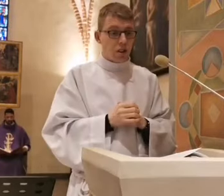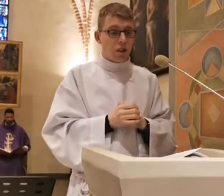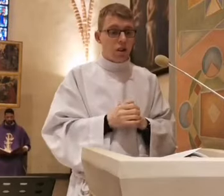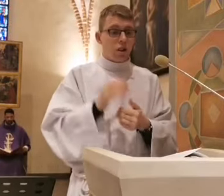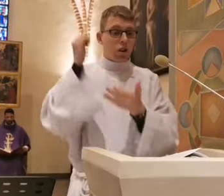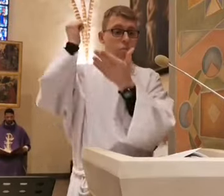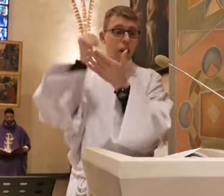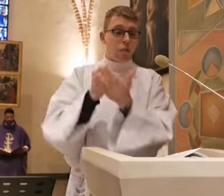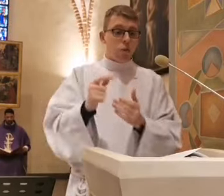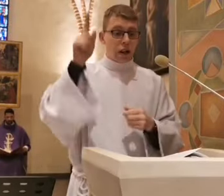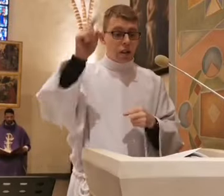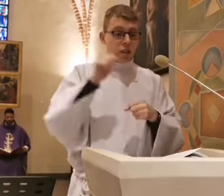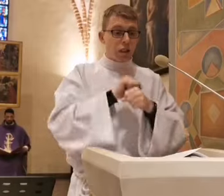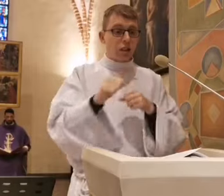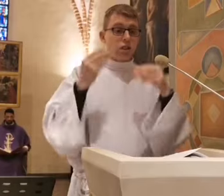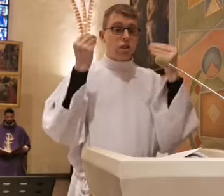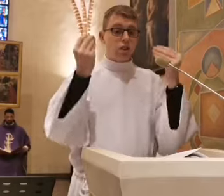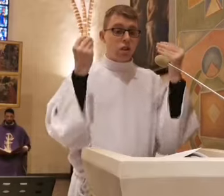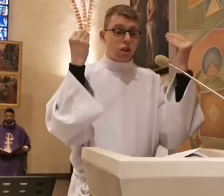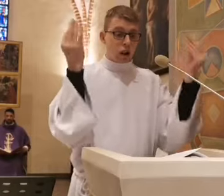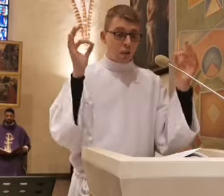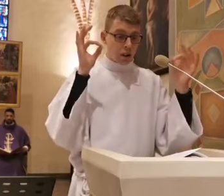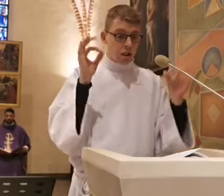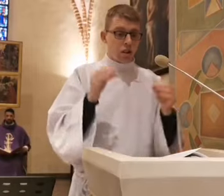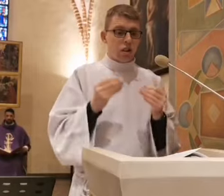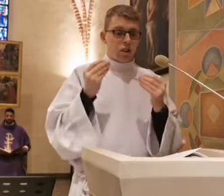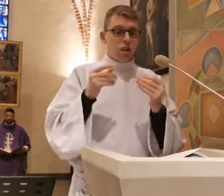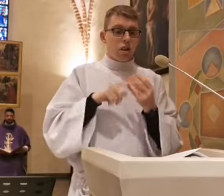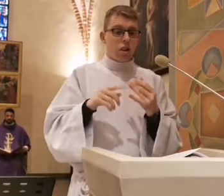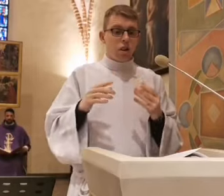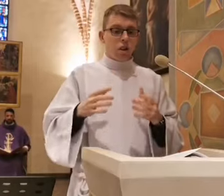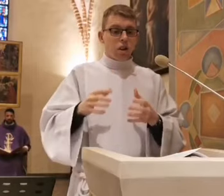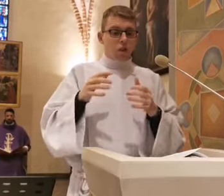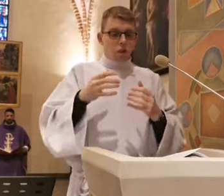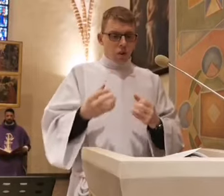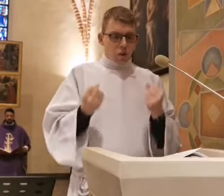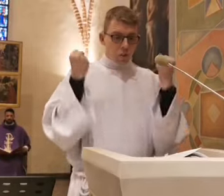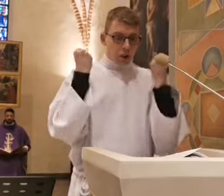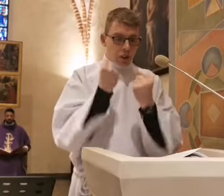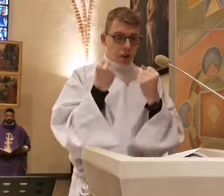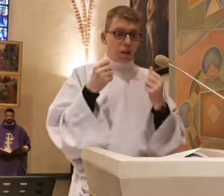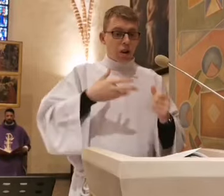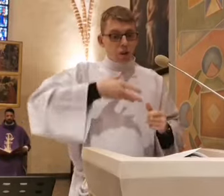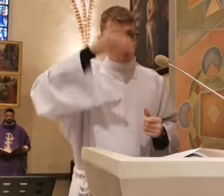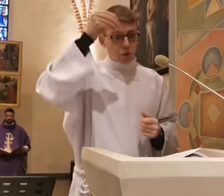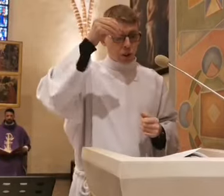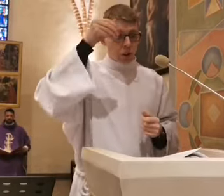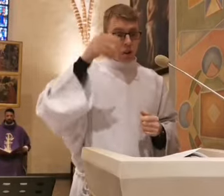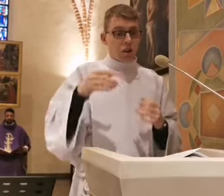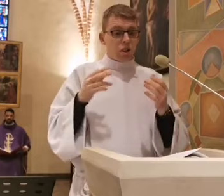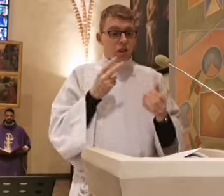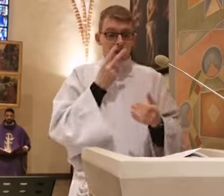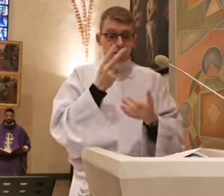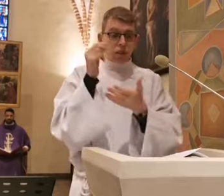wieczne. Prawo Pańskie jest doskonałe i pokrzepia